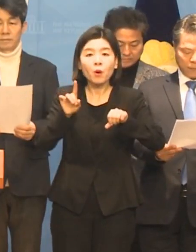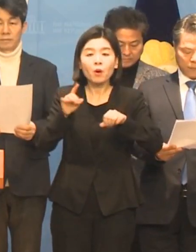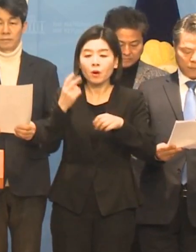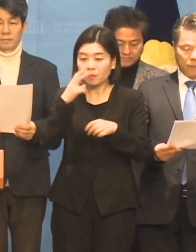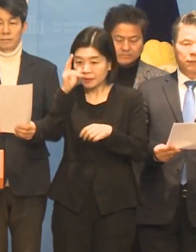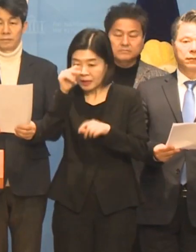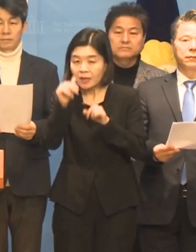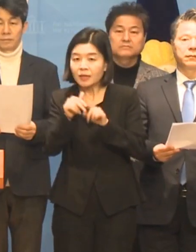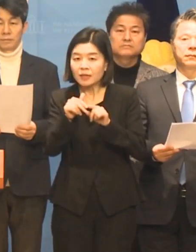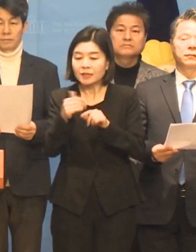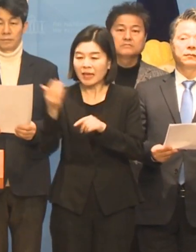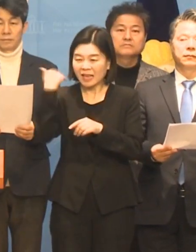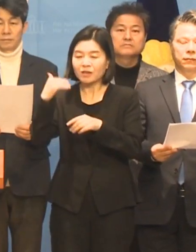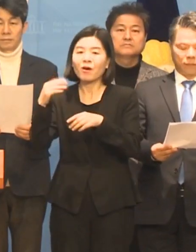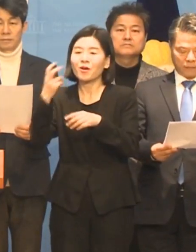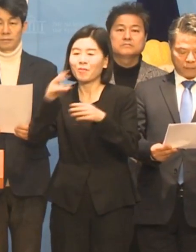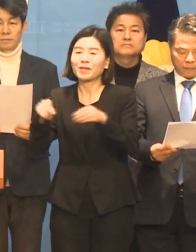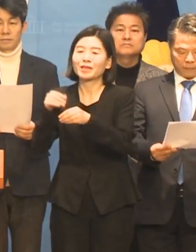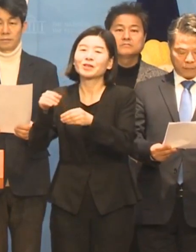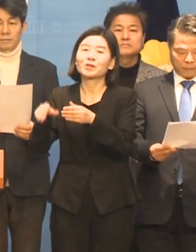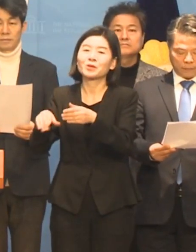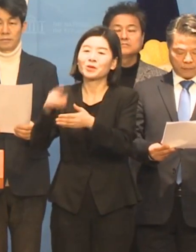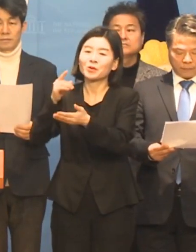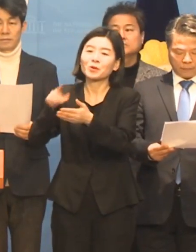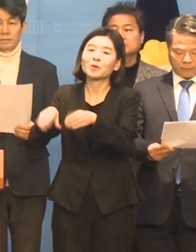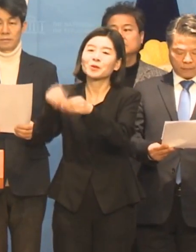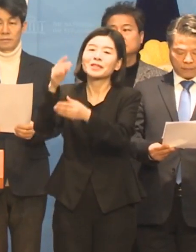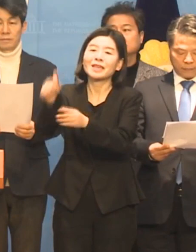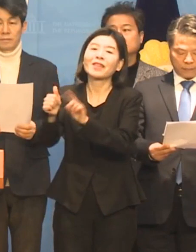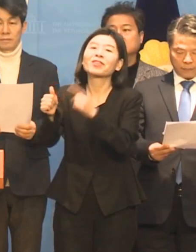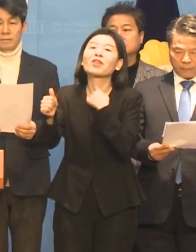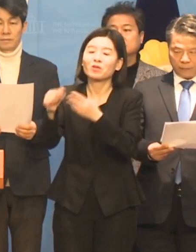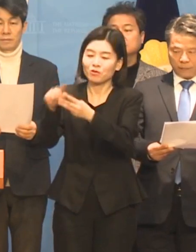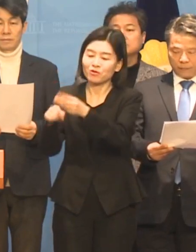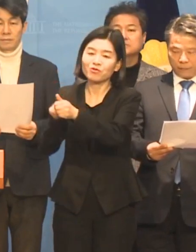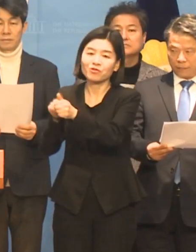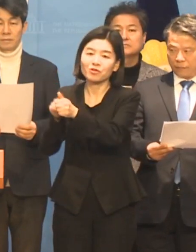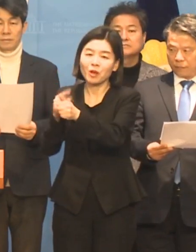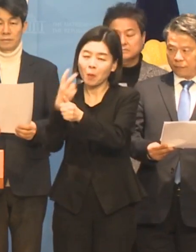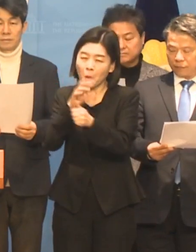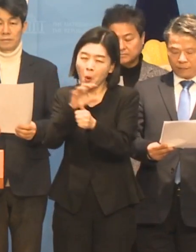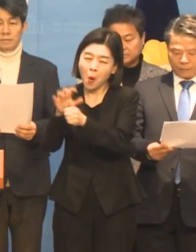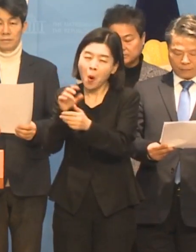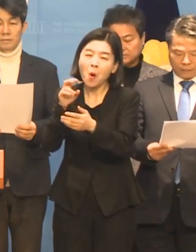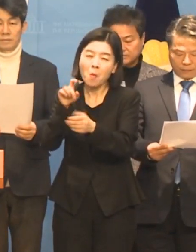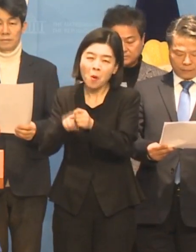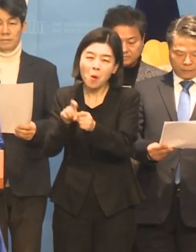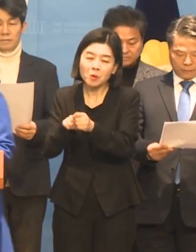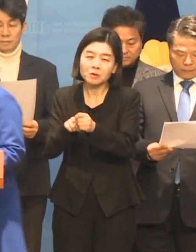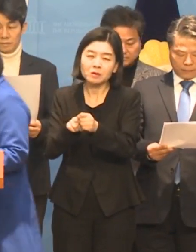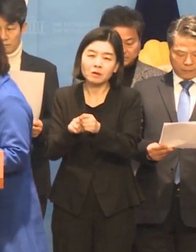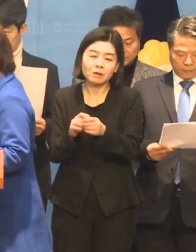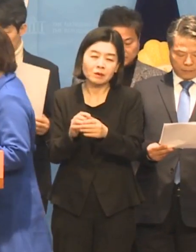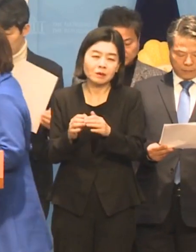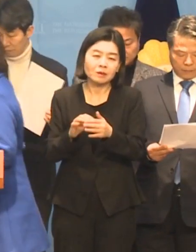전 검찰총장을 보호하기 위해 법적 기준을 자의적으로 적용한 것에 불과합니다.